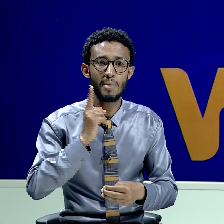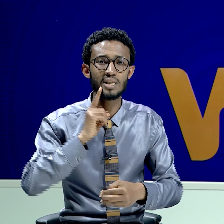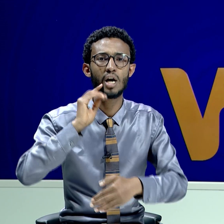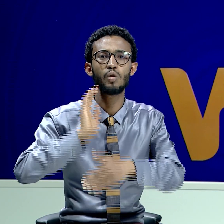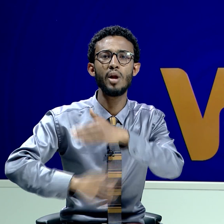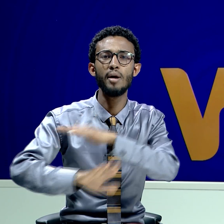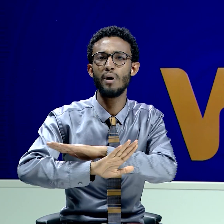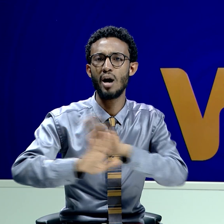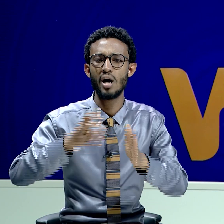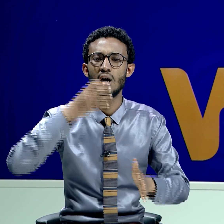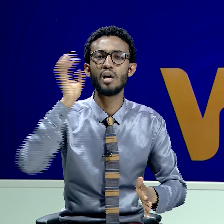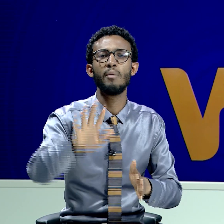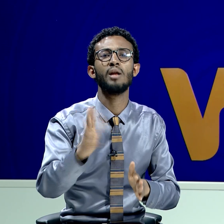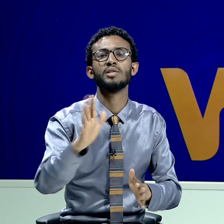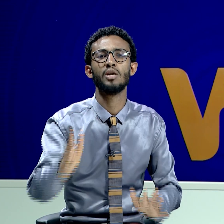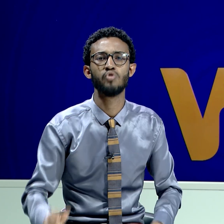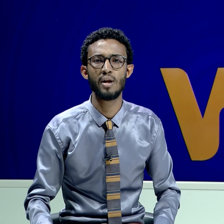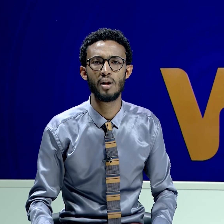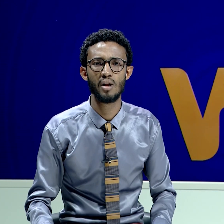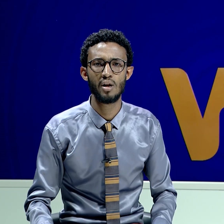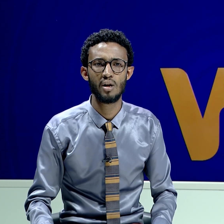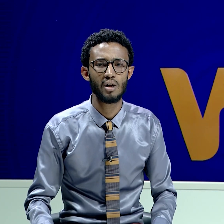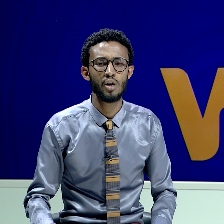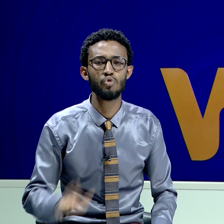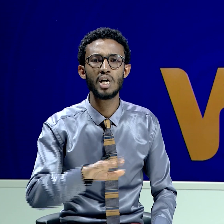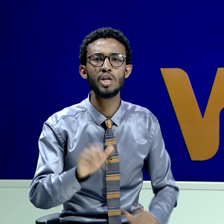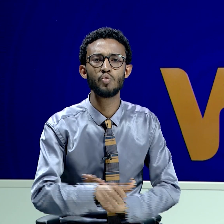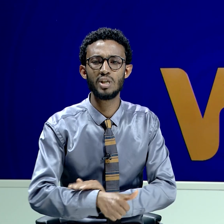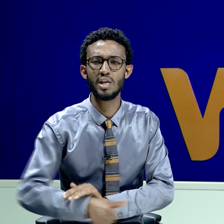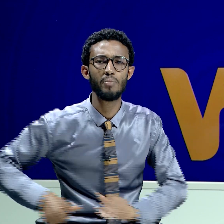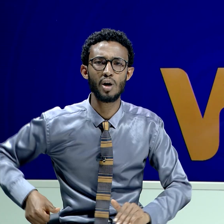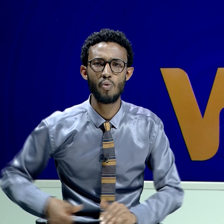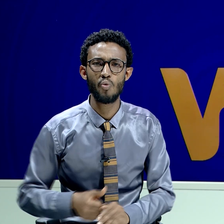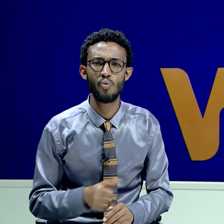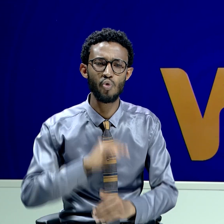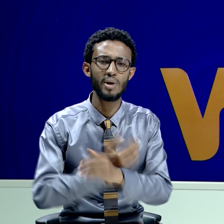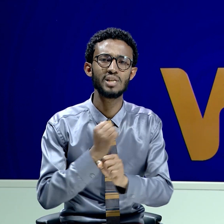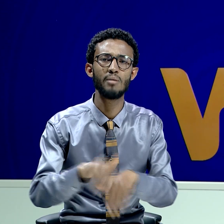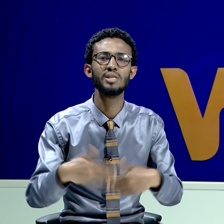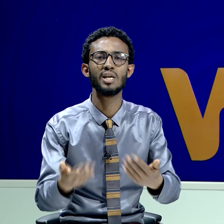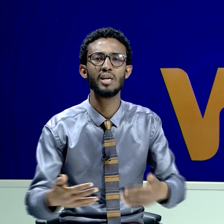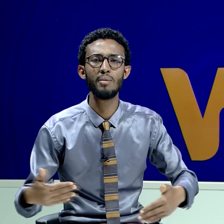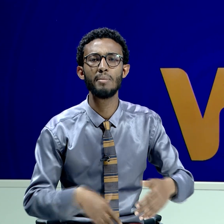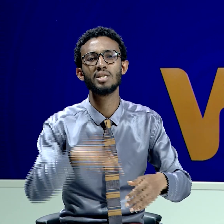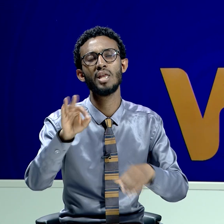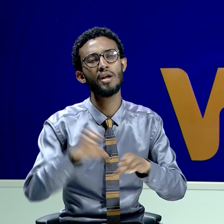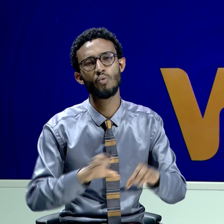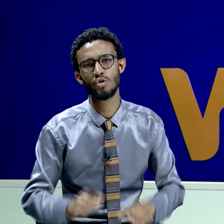መስማሳን ከተወለደ በቃ አርገማን ይመስላልቹዋል። ጉቻዩ እንደበቀው ጉልበት ስራ መስጠት ገቢ ማስገኛ